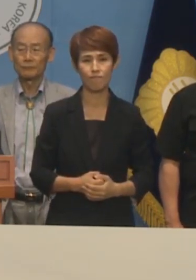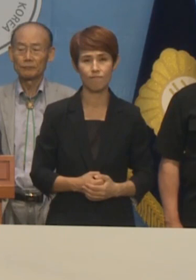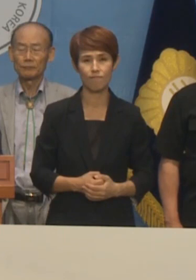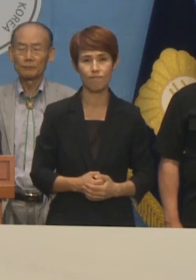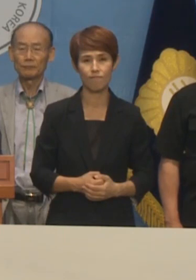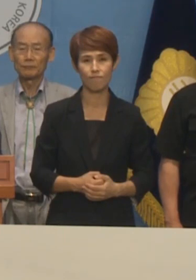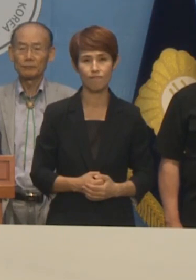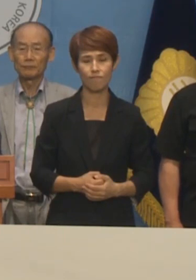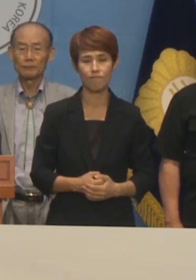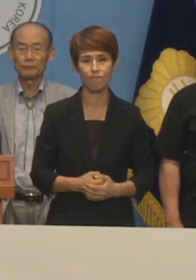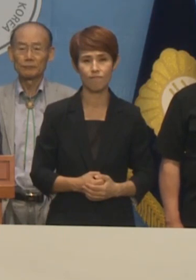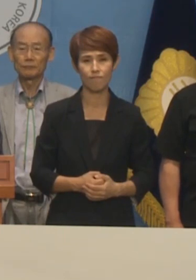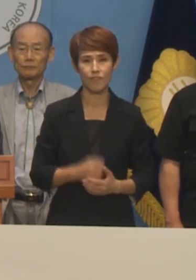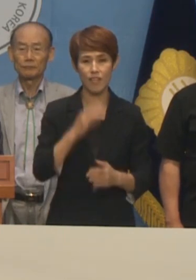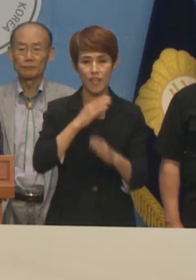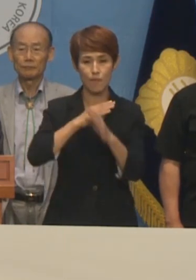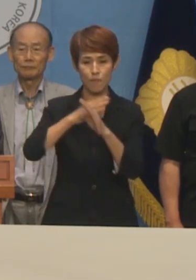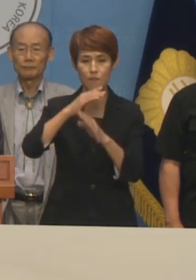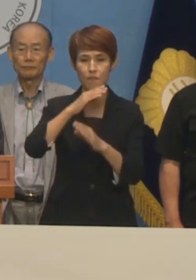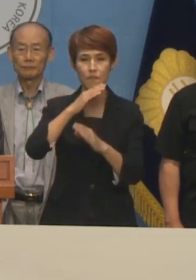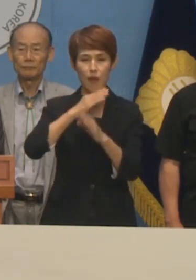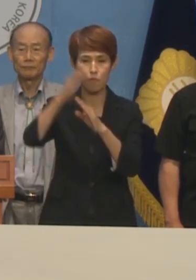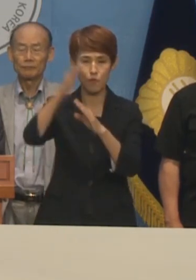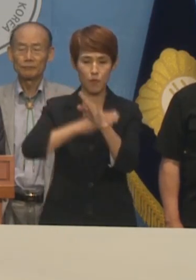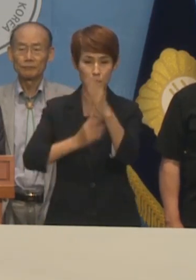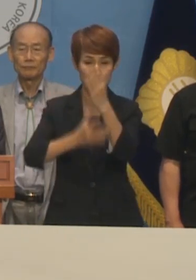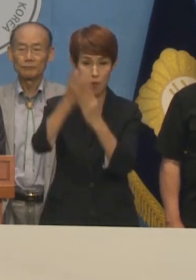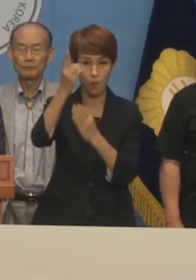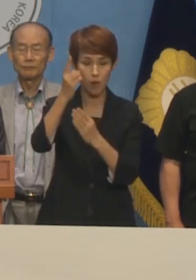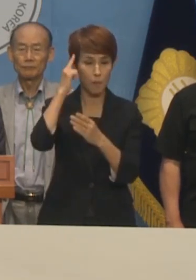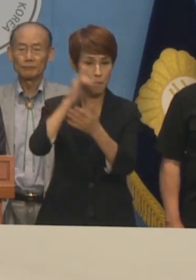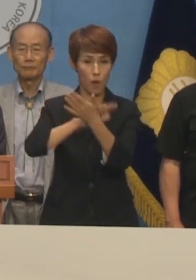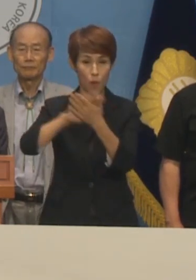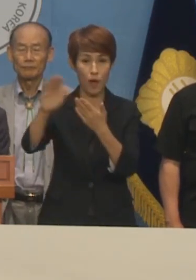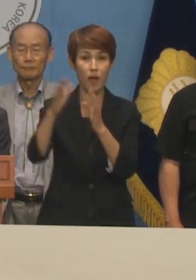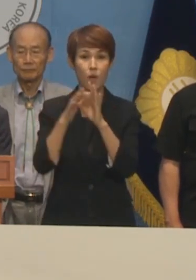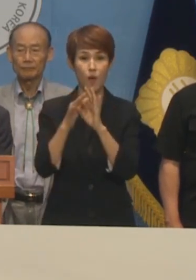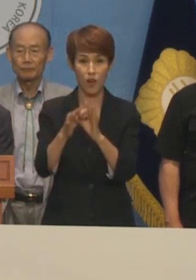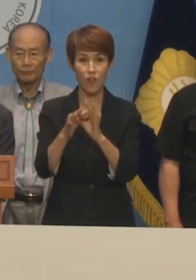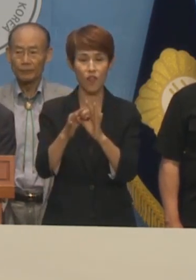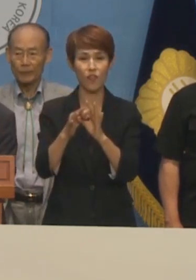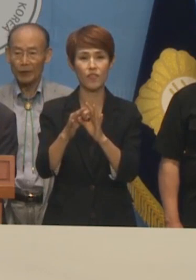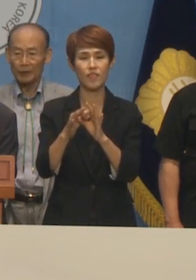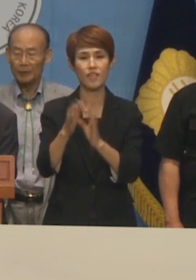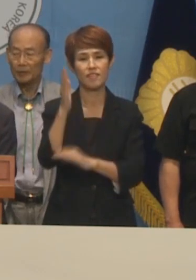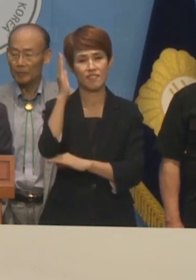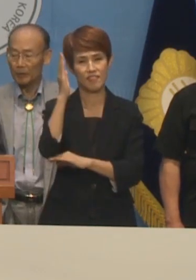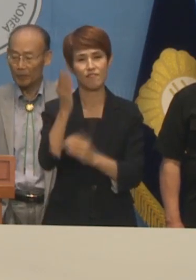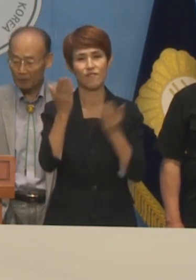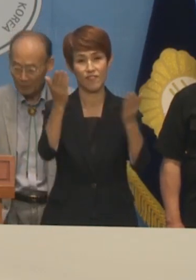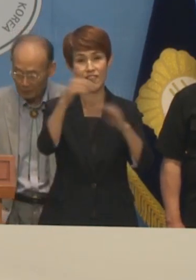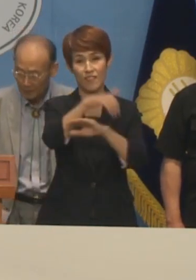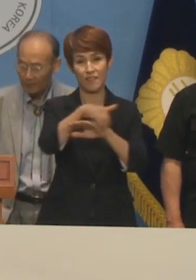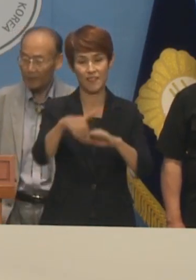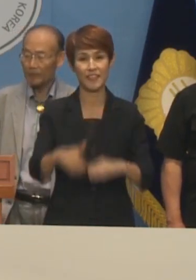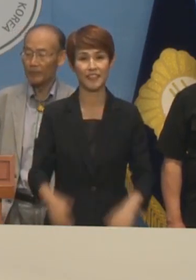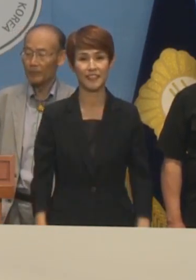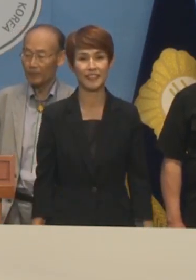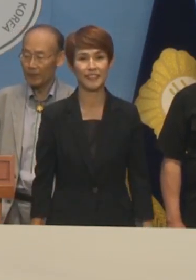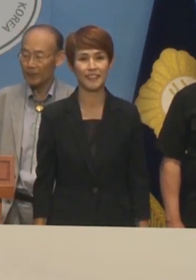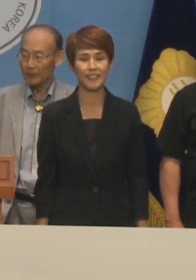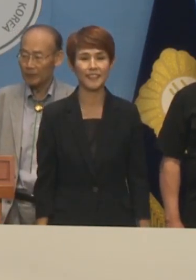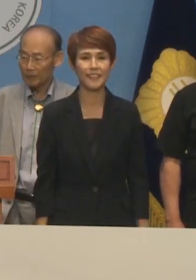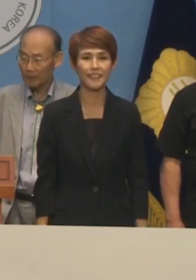관련된 기자회견 호소문을 발표할 예정입니다. 예. 그러면 누가